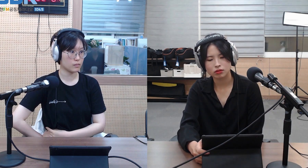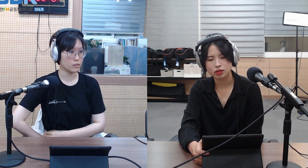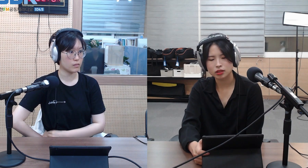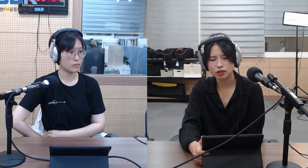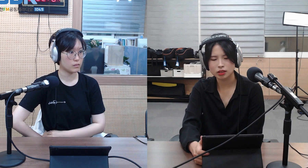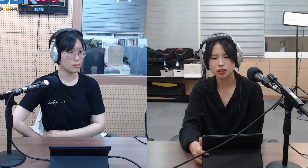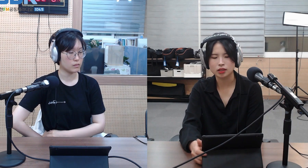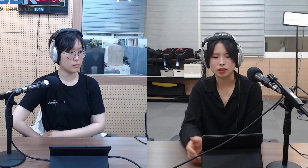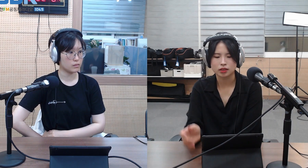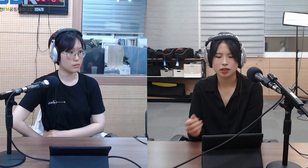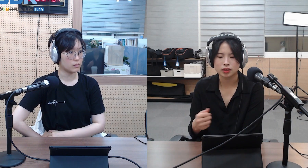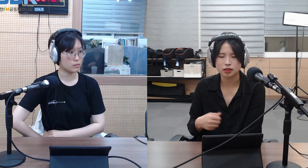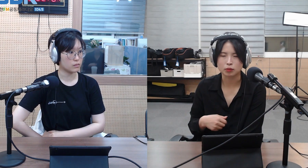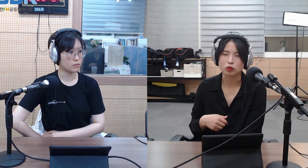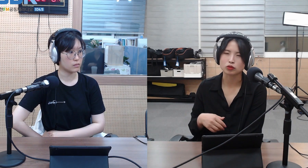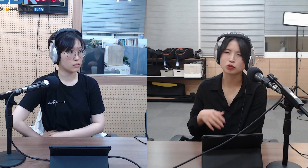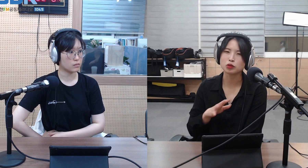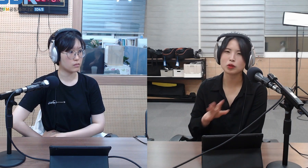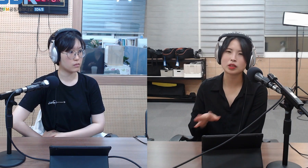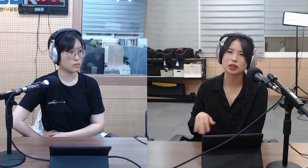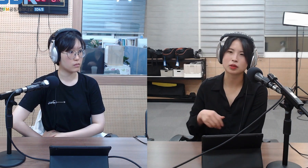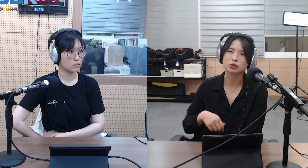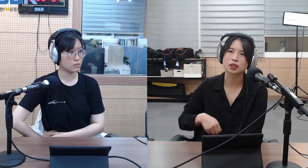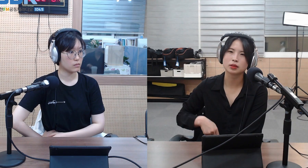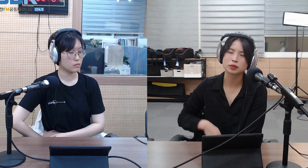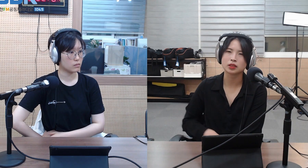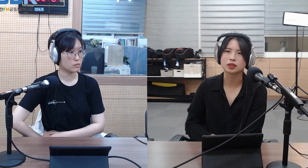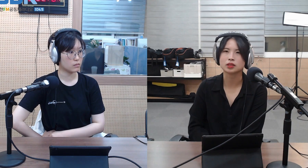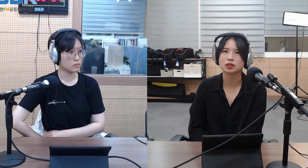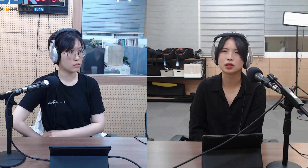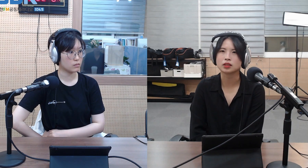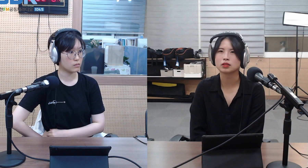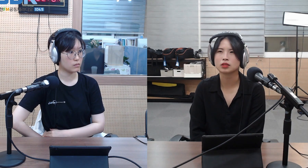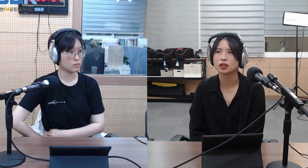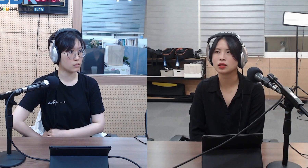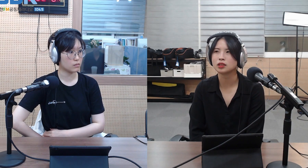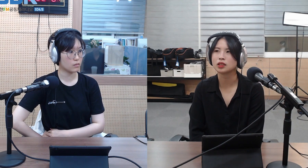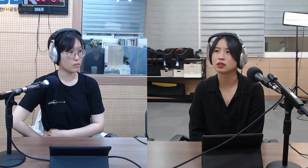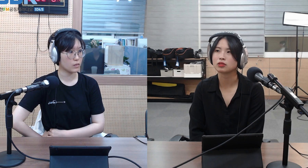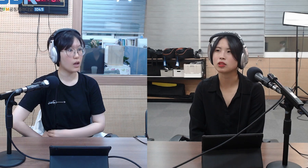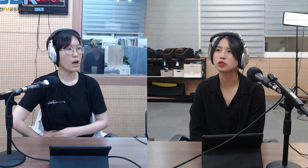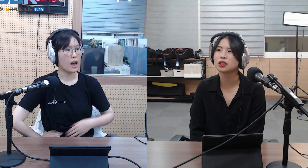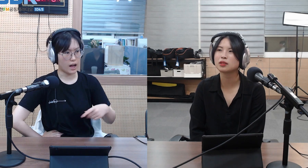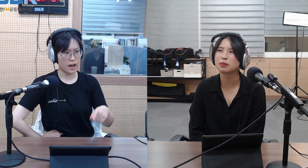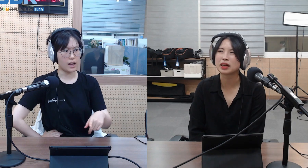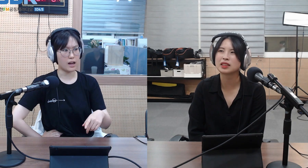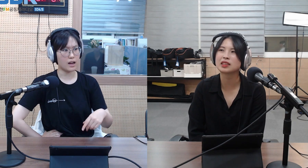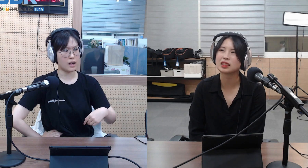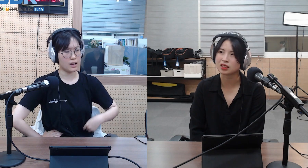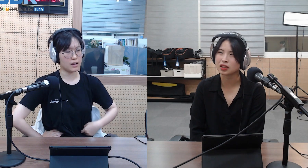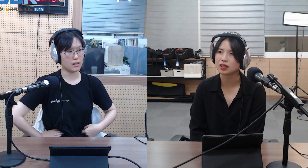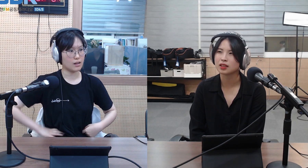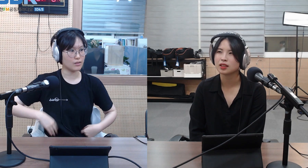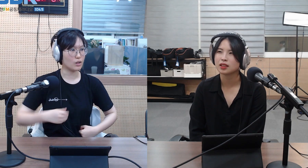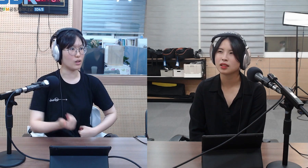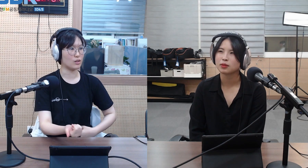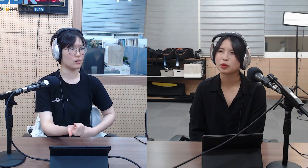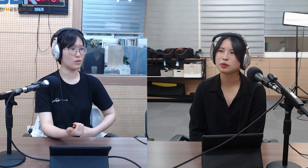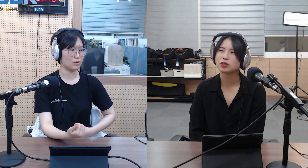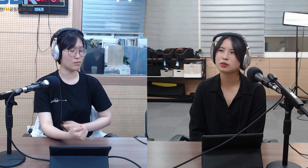근데 사실 아직 뭐 중요하다라고 사람들의 인식이 그렇게 있진 않은 거예요. 어쨌든 받아야 되니까. 네네. 법정 의무